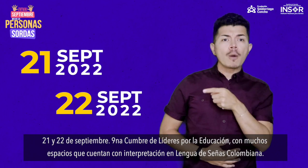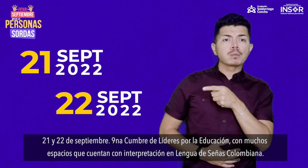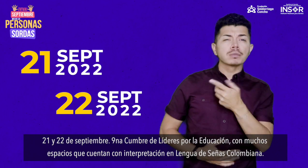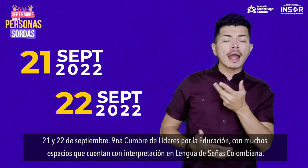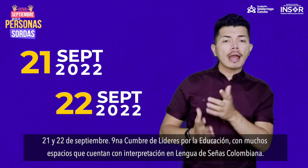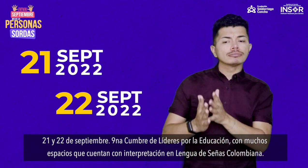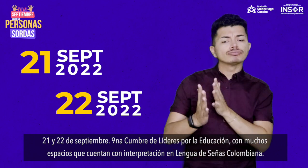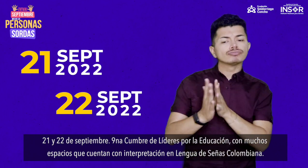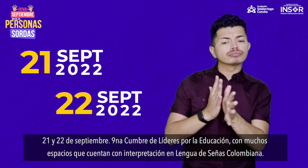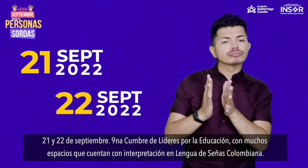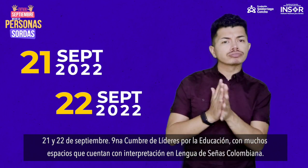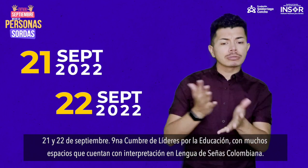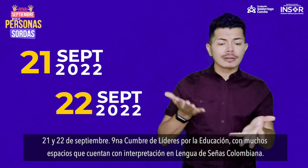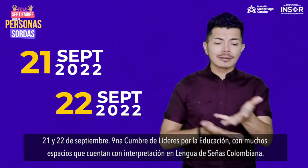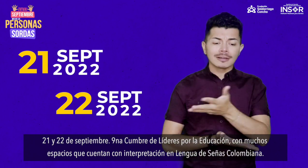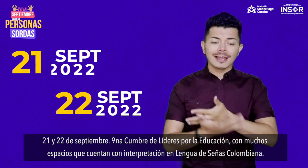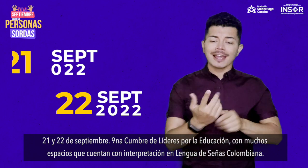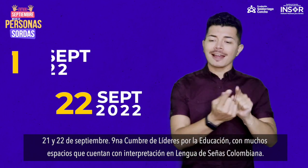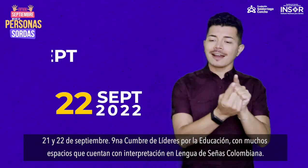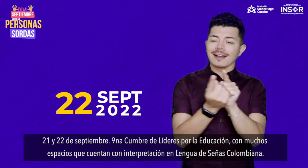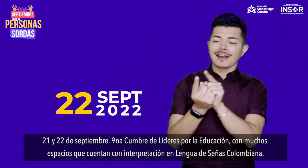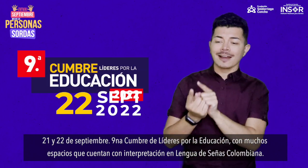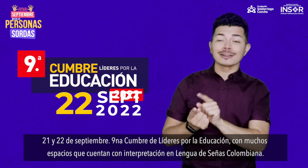Novena Cumbre de Líderes por la Educación.